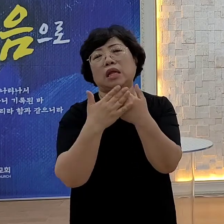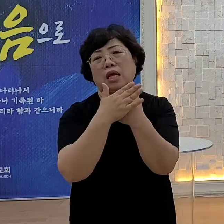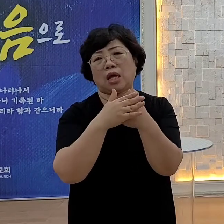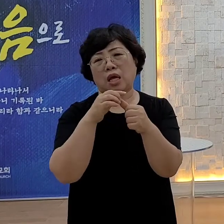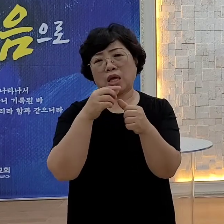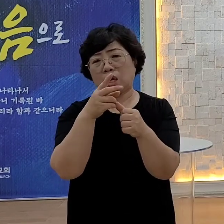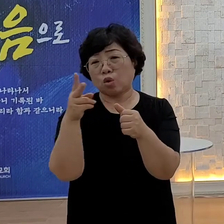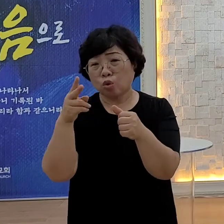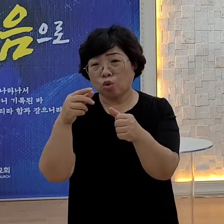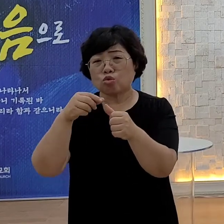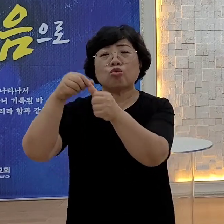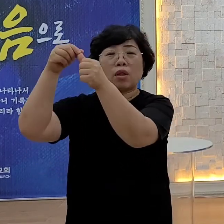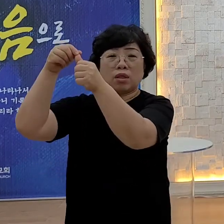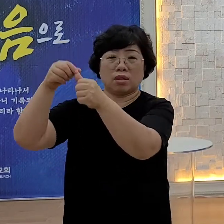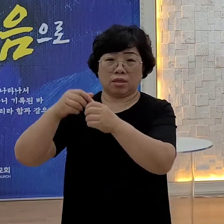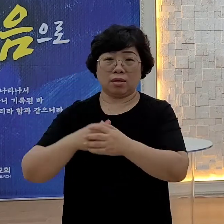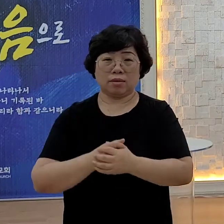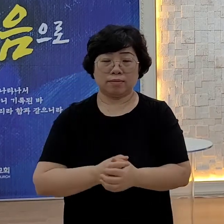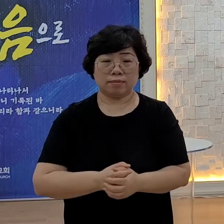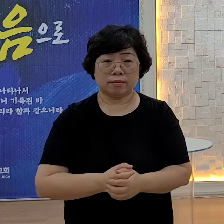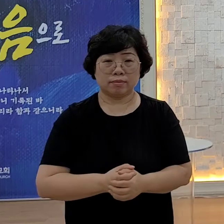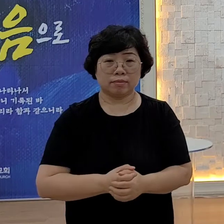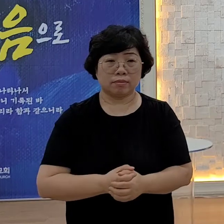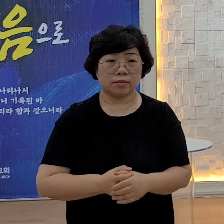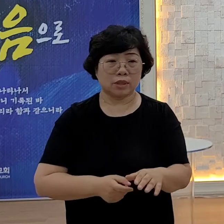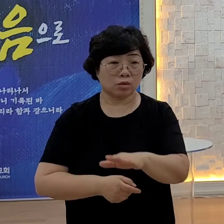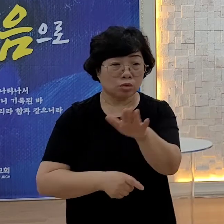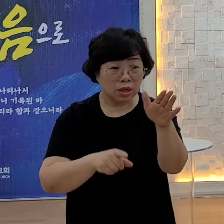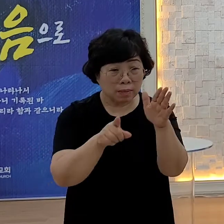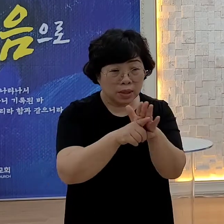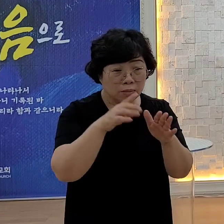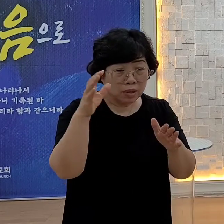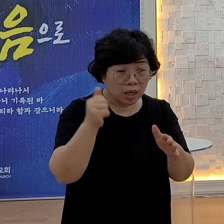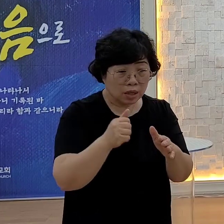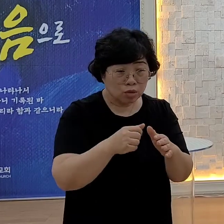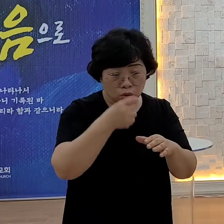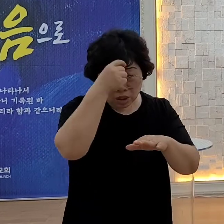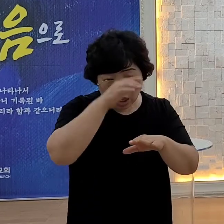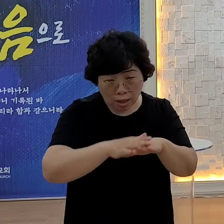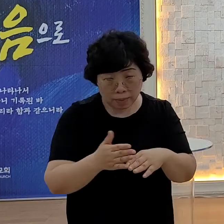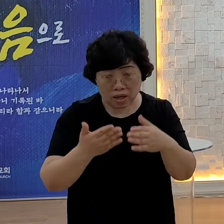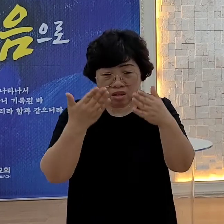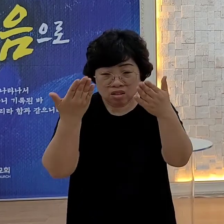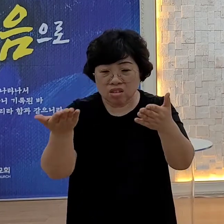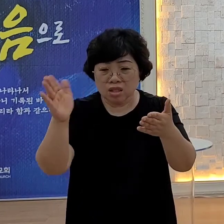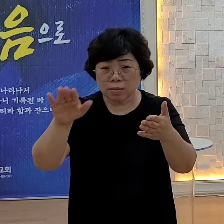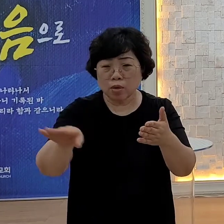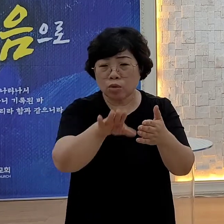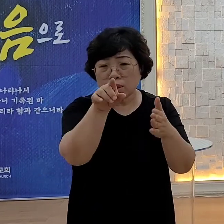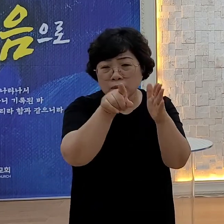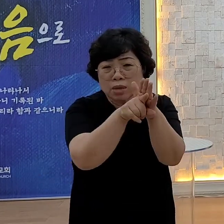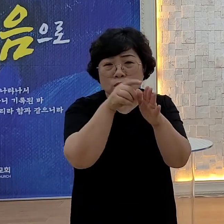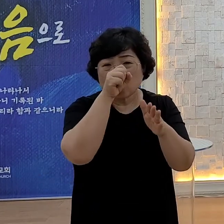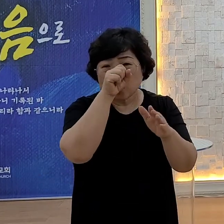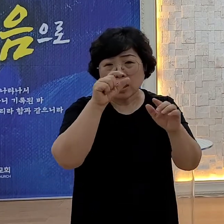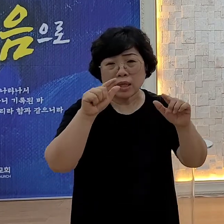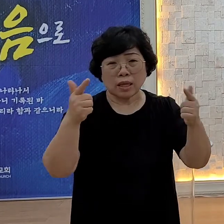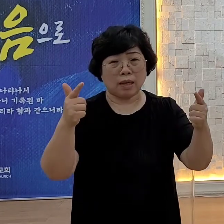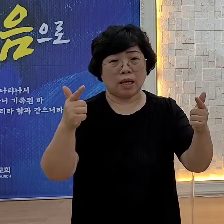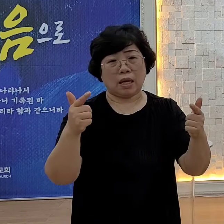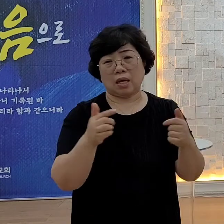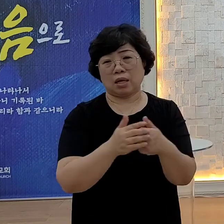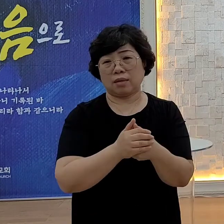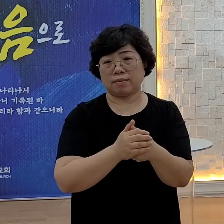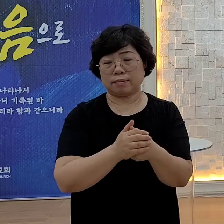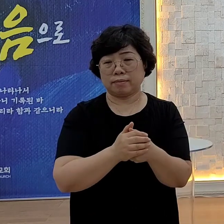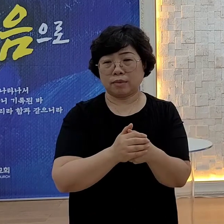지금 이렇게 믿음을 가지고 예배하고 있지만 우리의 믿음이 대단해서 아닙니다. 여러분, 그러니까